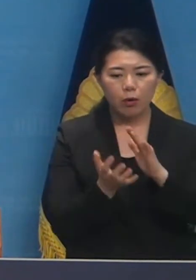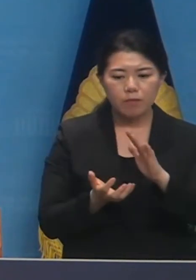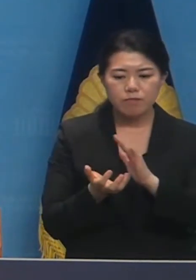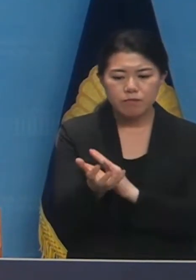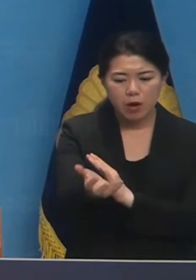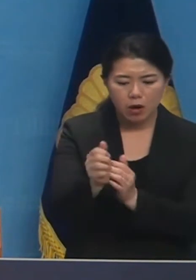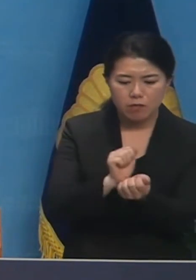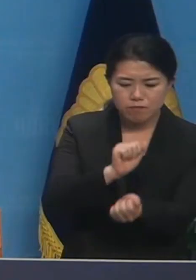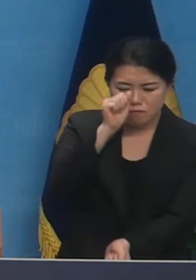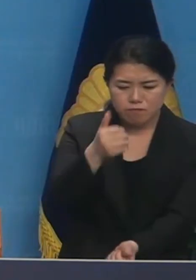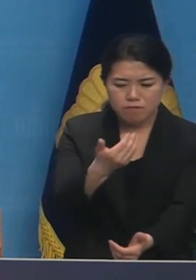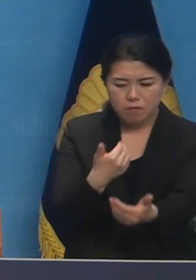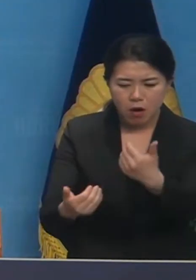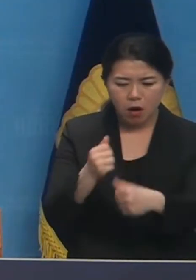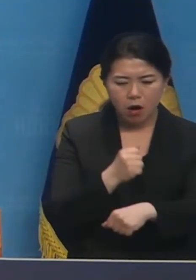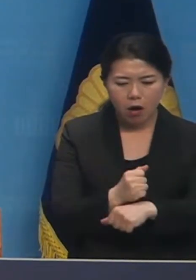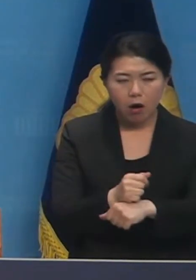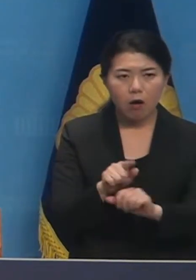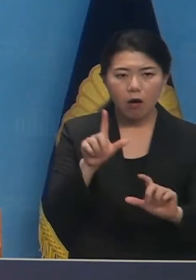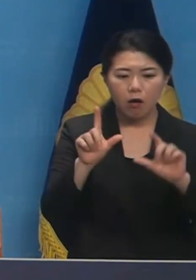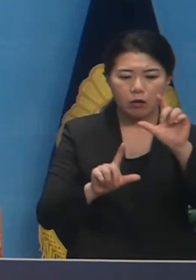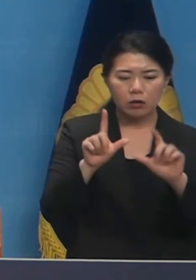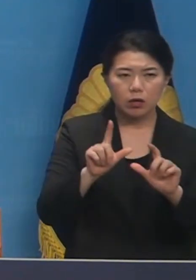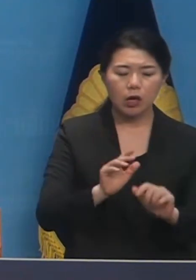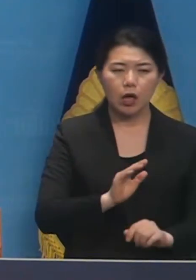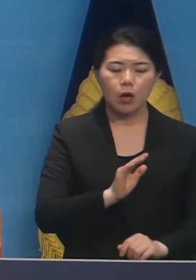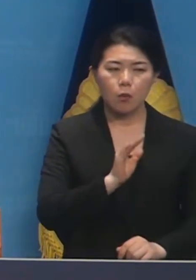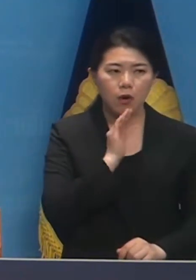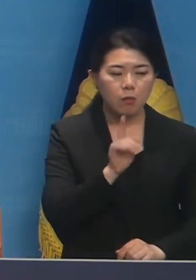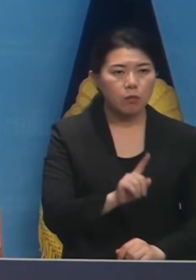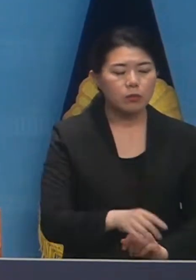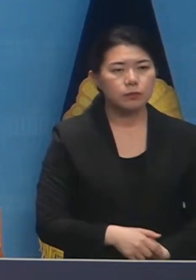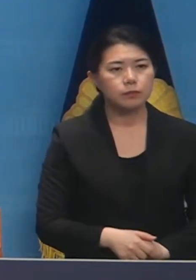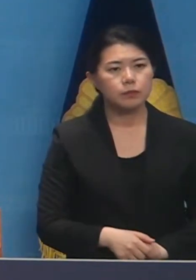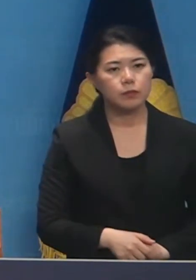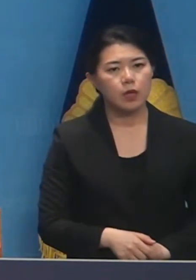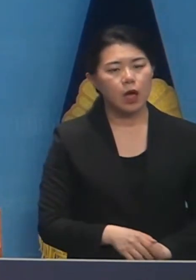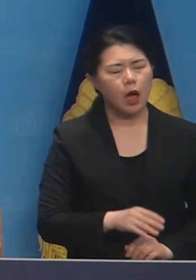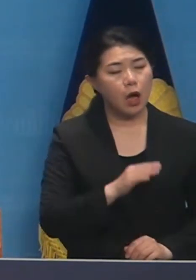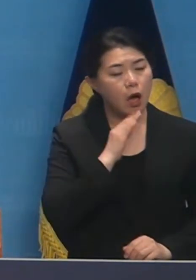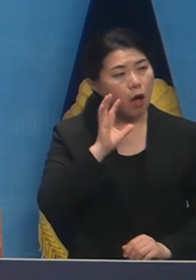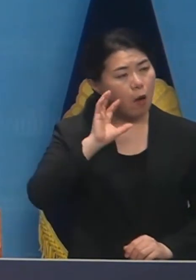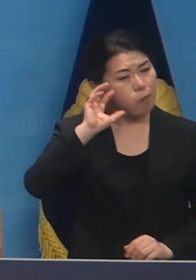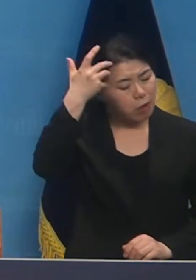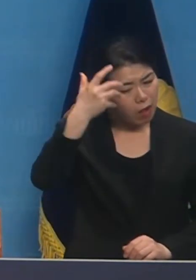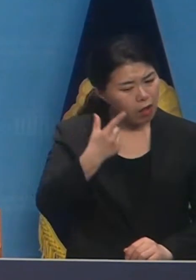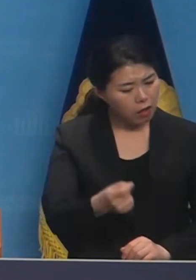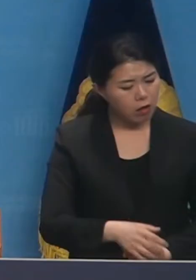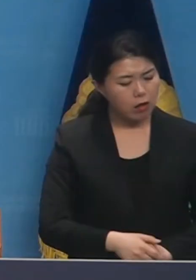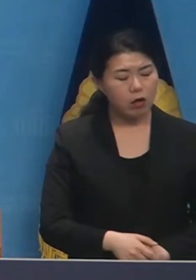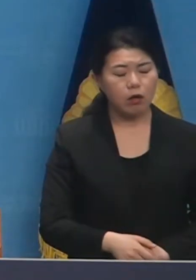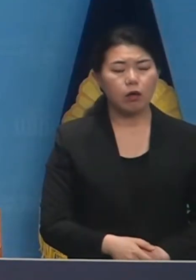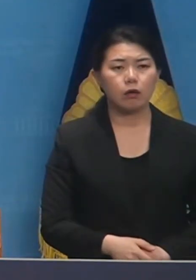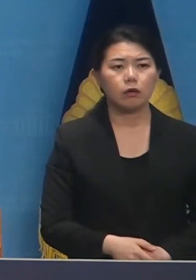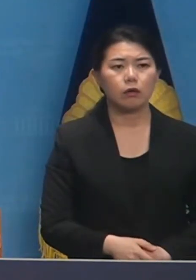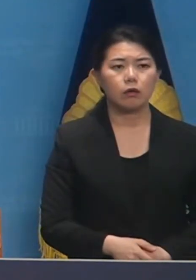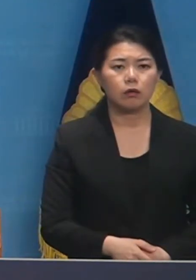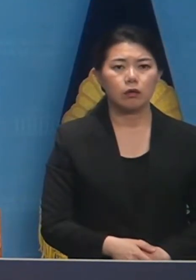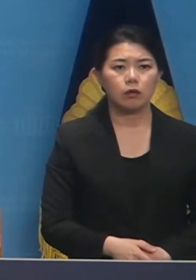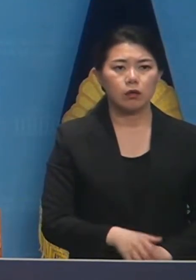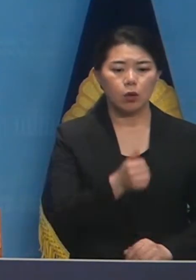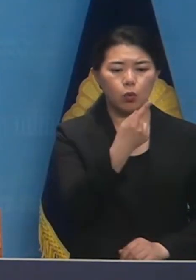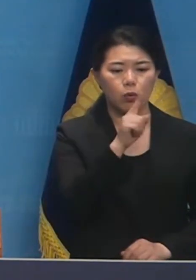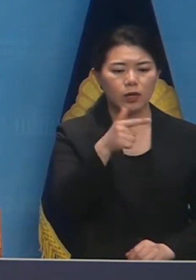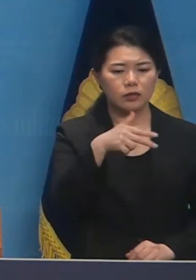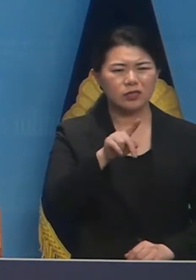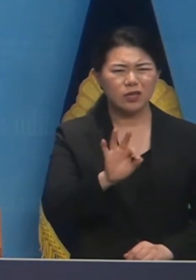하고 이런 행위를 하는 것은 쉬운 말로 환장했다 했습니다. 환장이라는